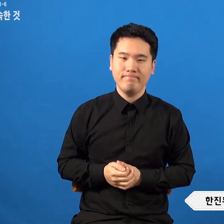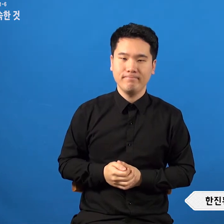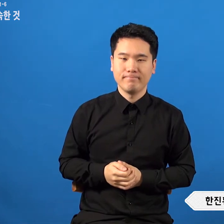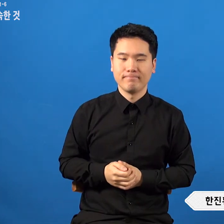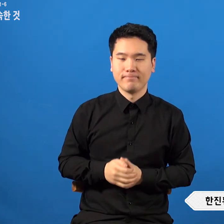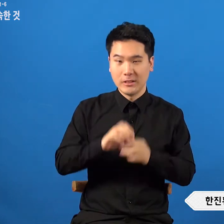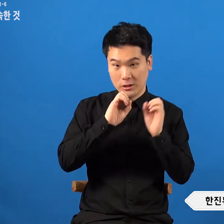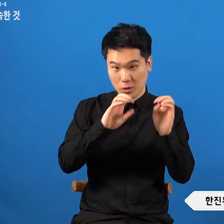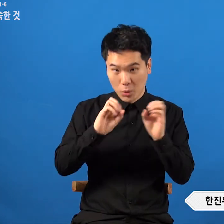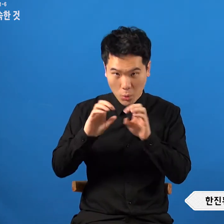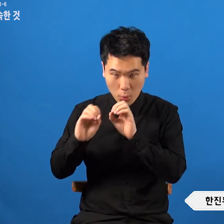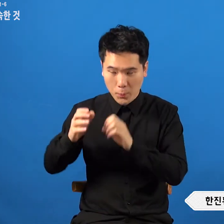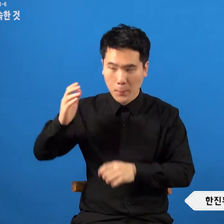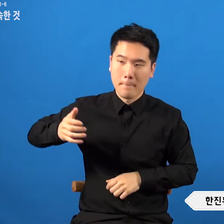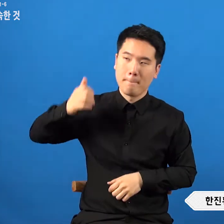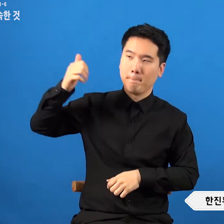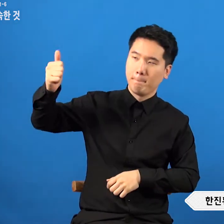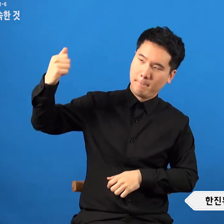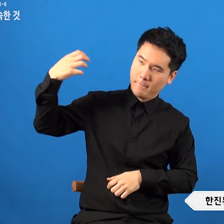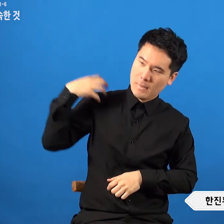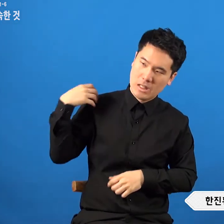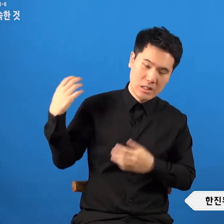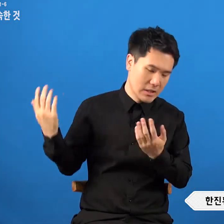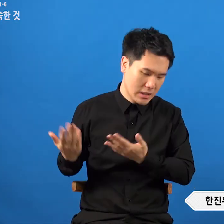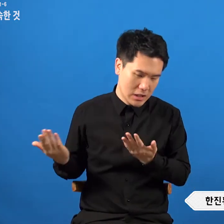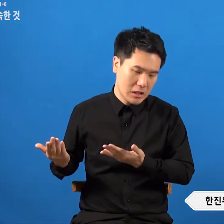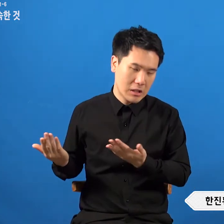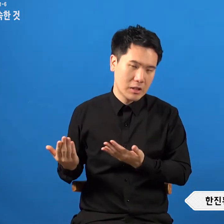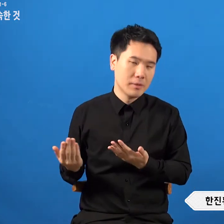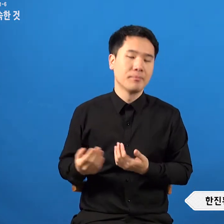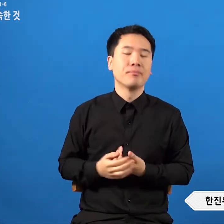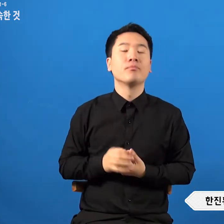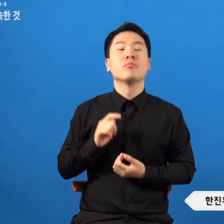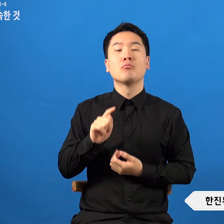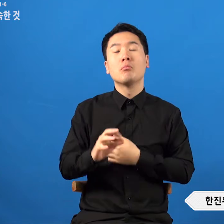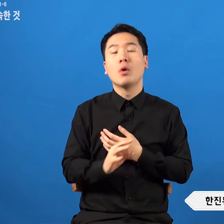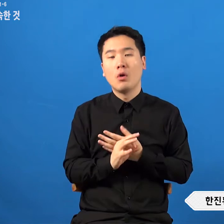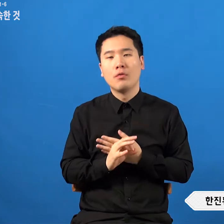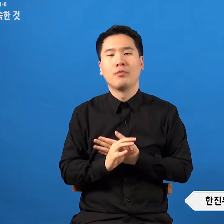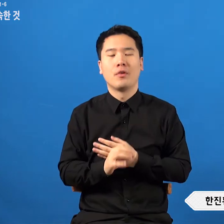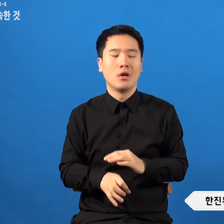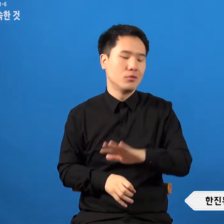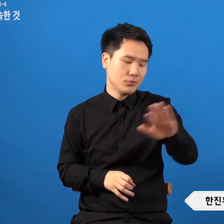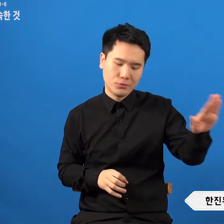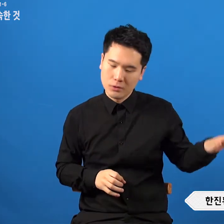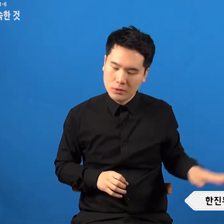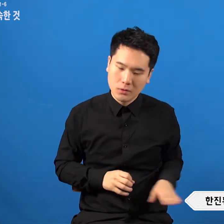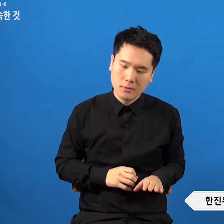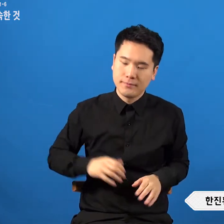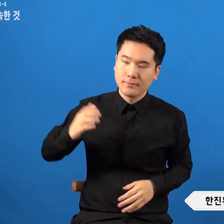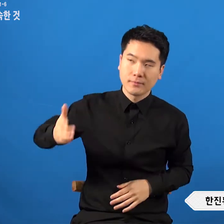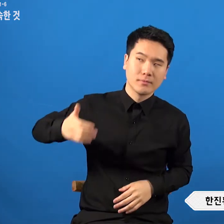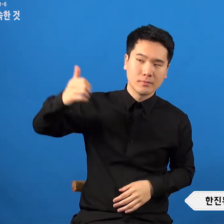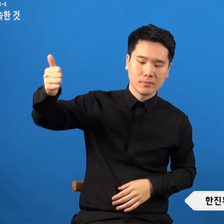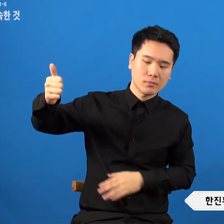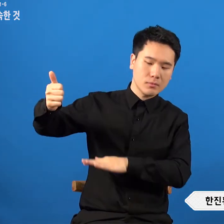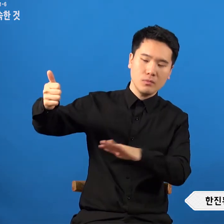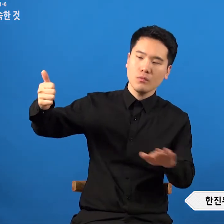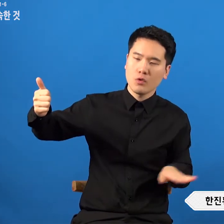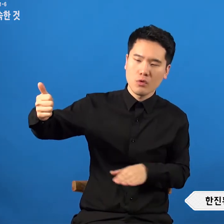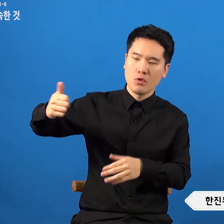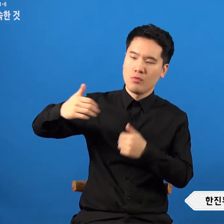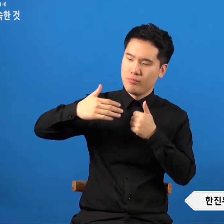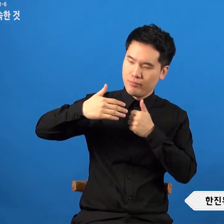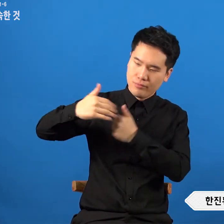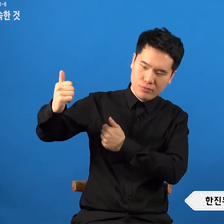자, 선교가 하나님이 하시는 일이다. 미쇼데이다. 그렇다면 우리는 하나님이